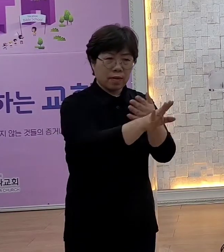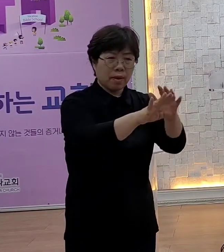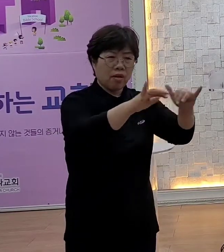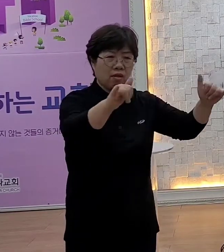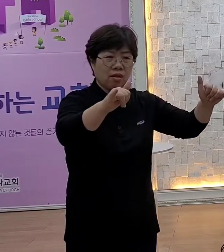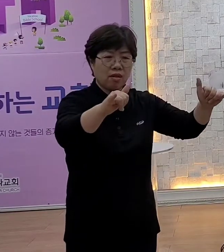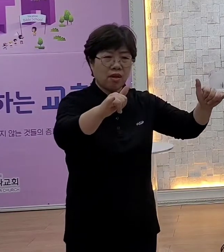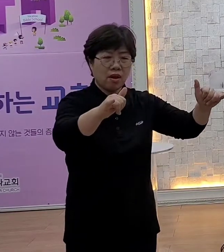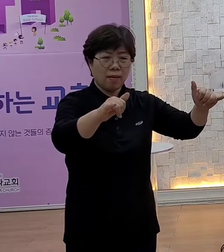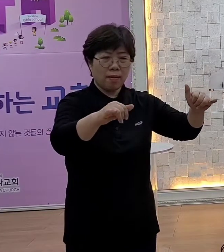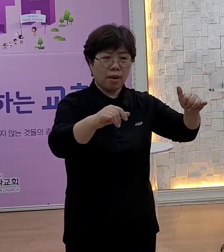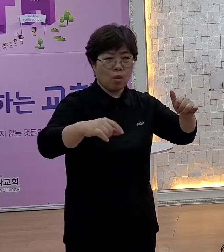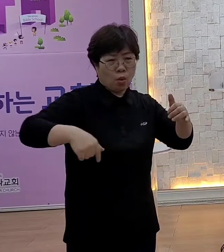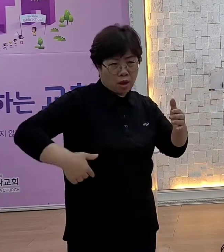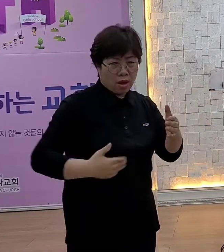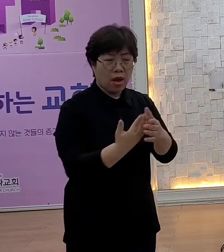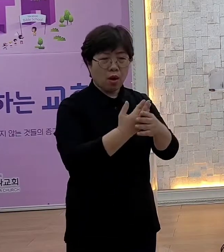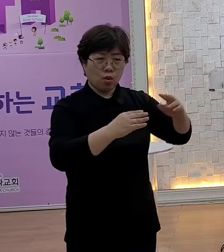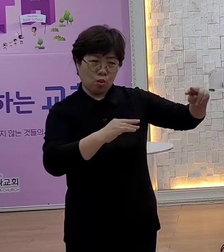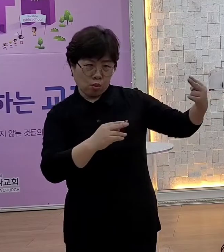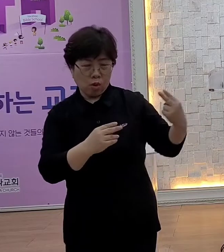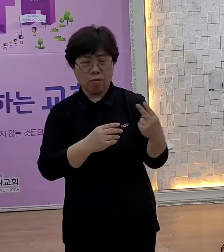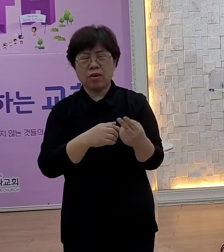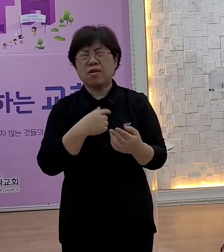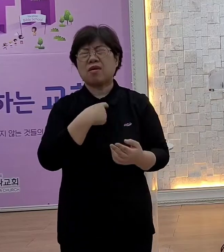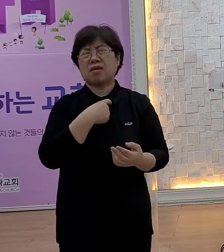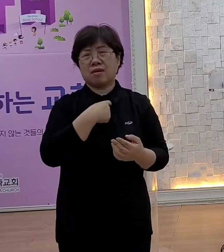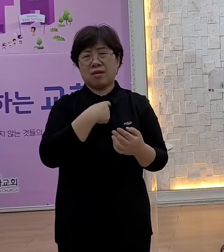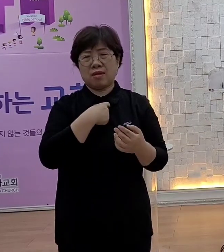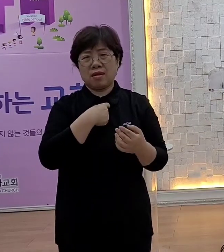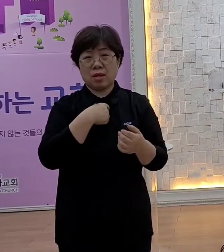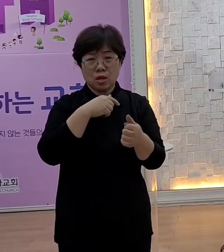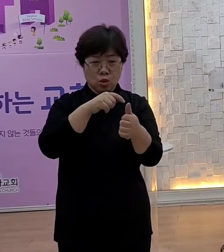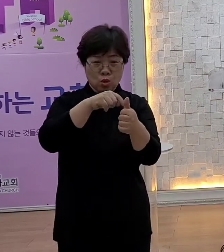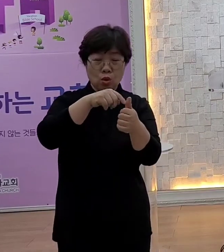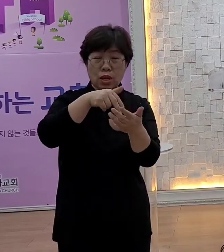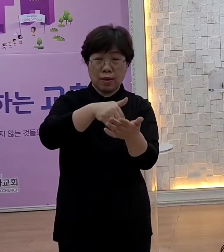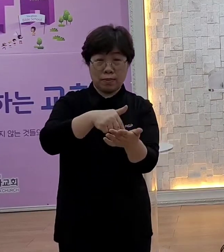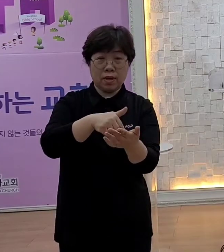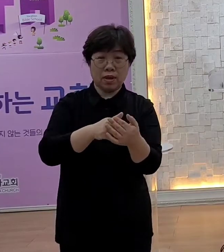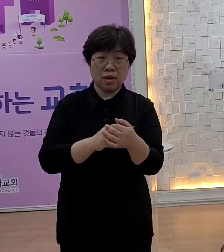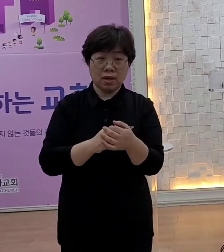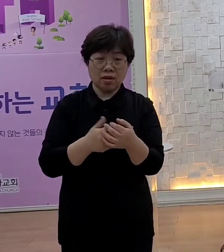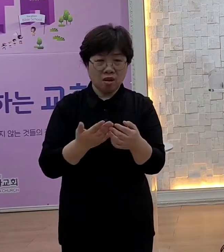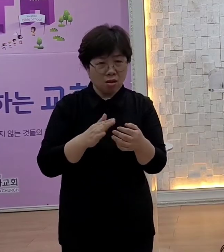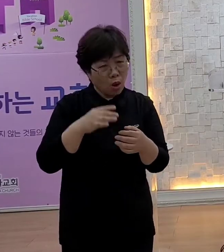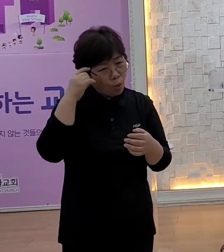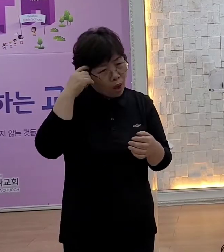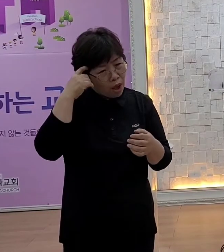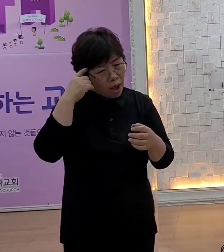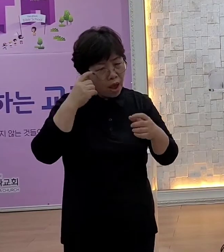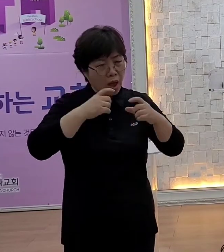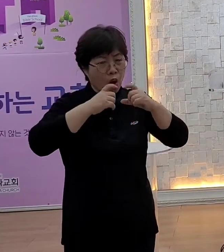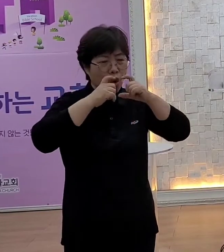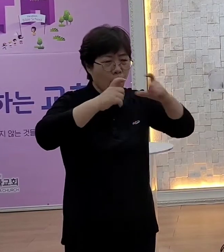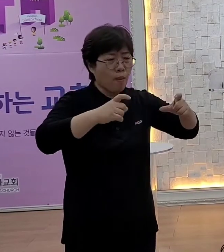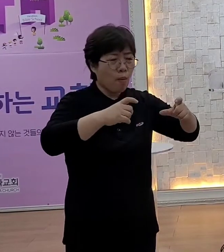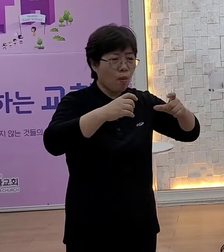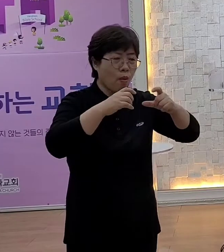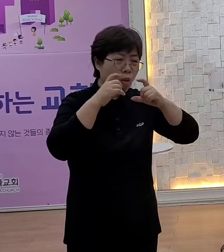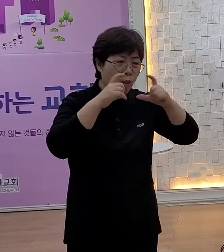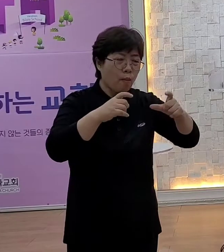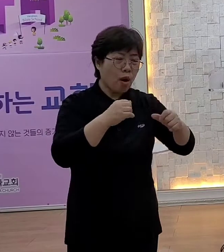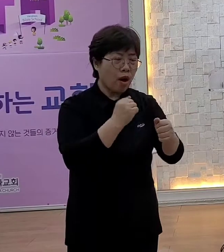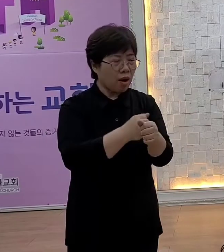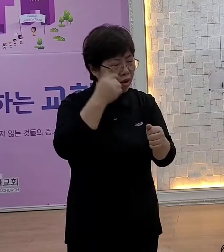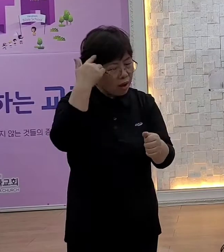그들이 지금 회개하고 돌아왔으면 어떡하냐는 거예요. 지금 다 심판받아 마땅한 놈들인데 그들에게 내가 왜 회개를 선포해야 됩니까? 그리고 왜 저